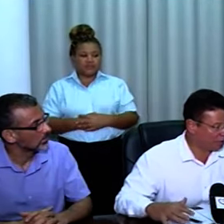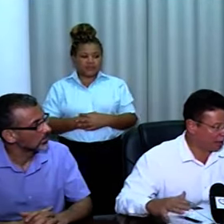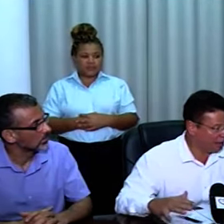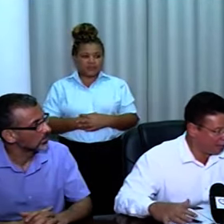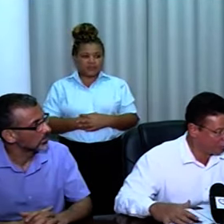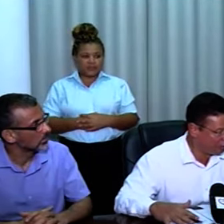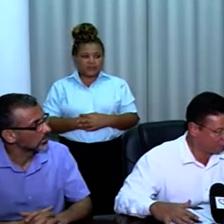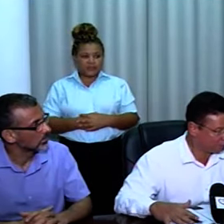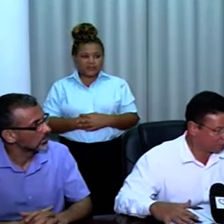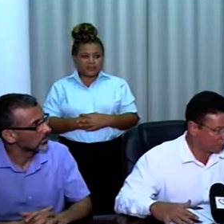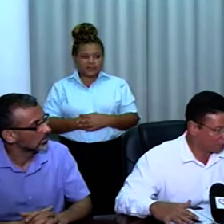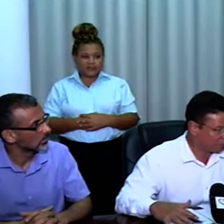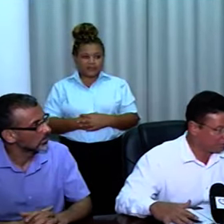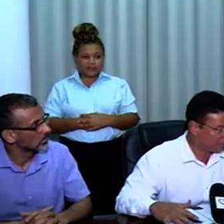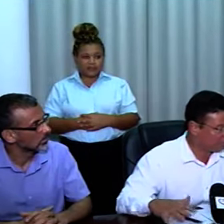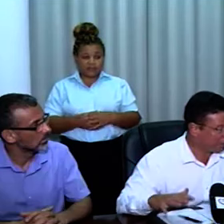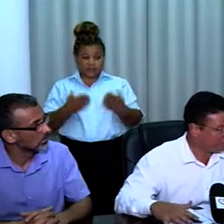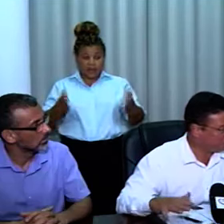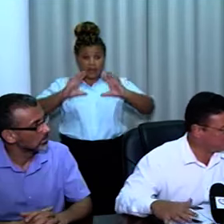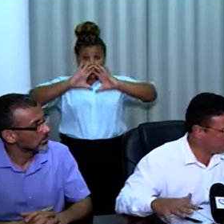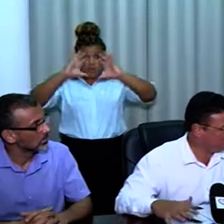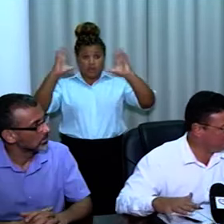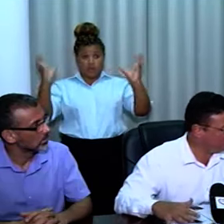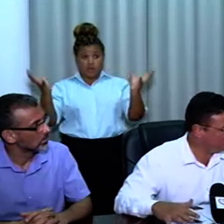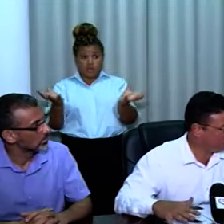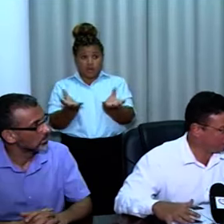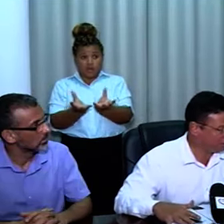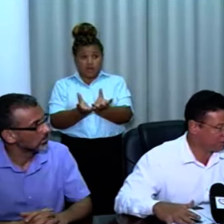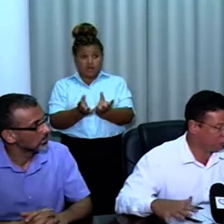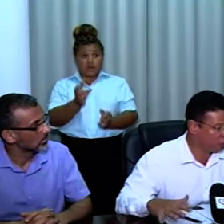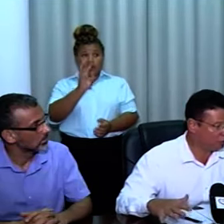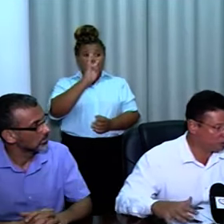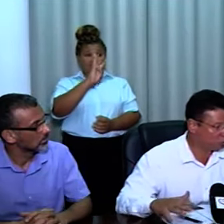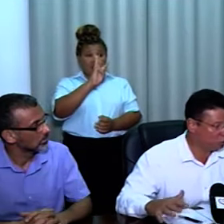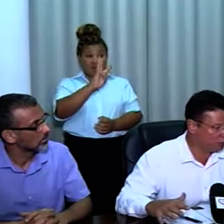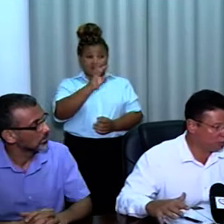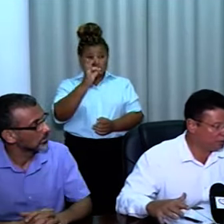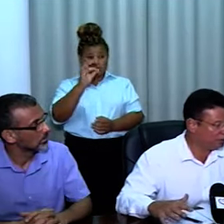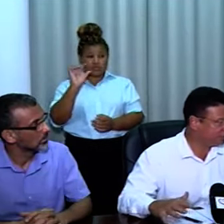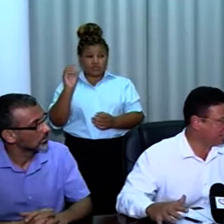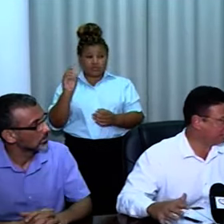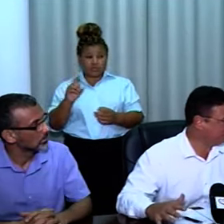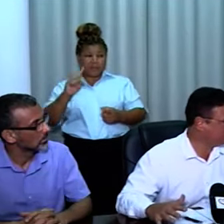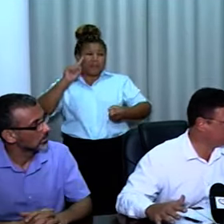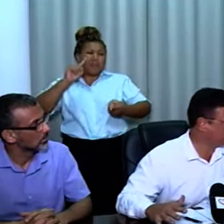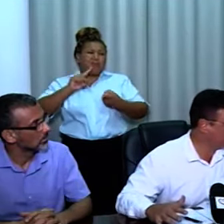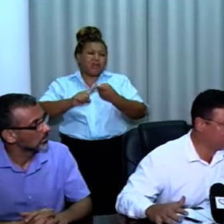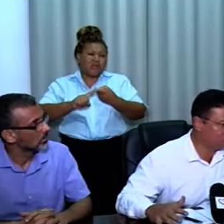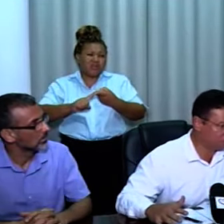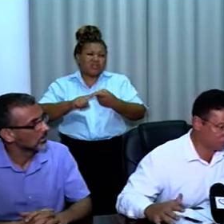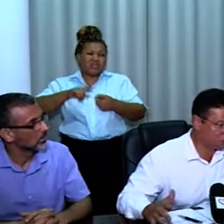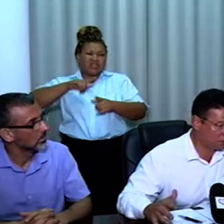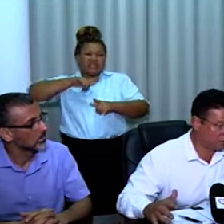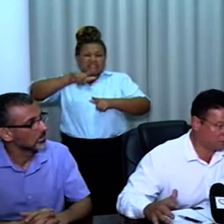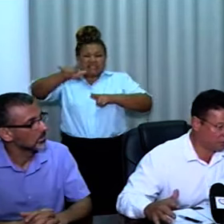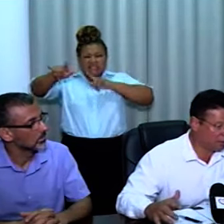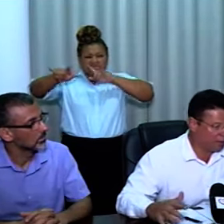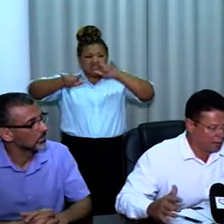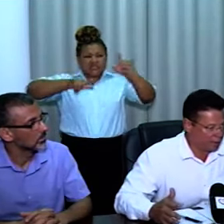est clair là. Il dit pas besoin de bloquer le voyage. Mais c'est maintenant, moi, pour dire autour du monde, c'est à qui peut veiller son record.